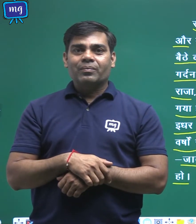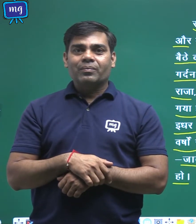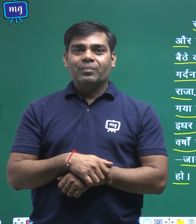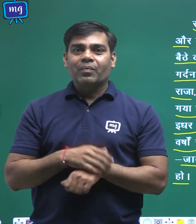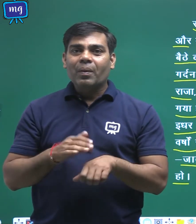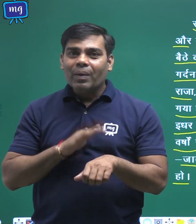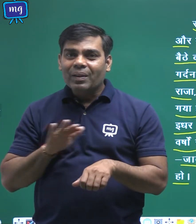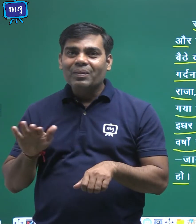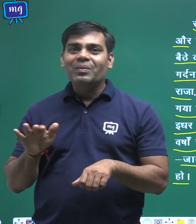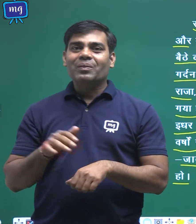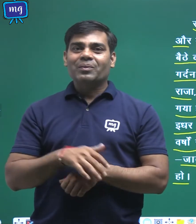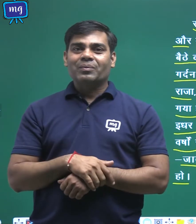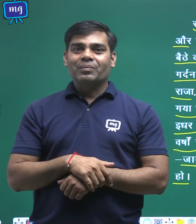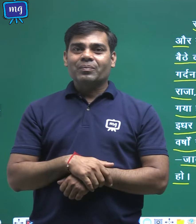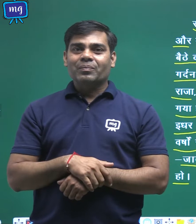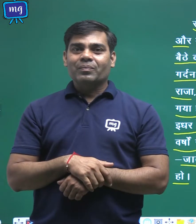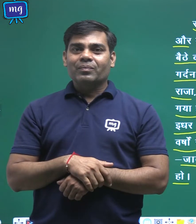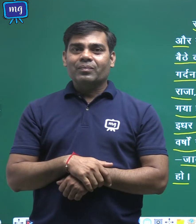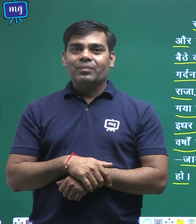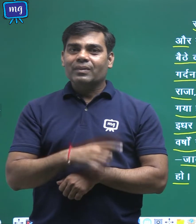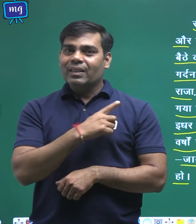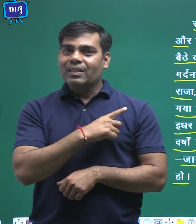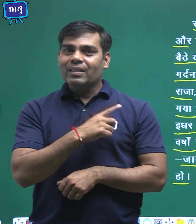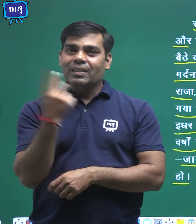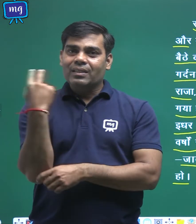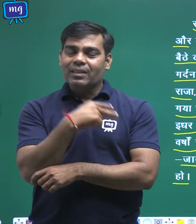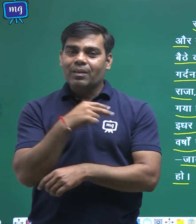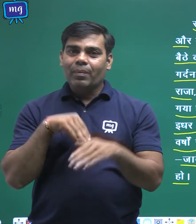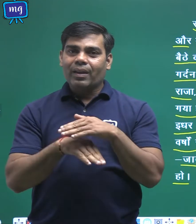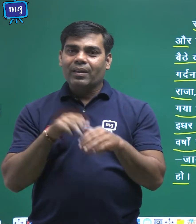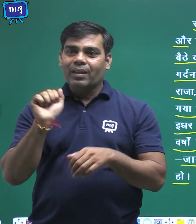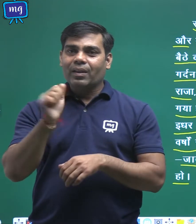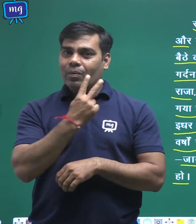प्यारे बच्चों, इस चित्र में देखो।